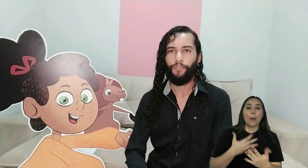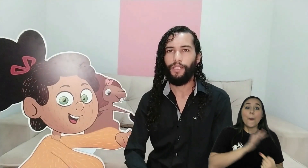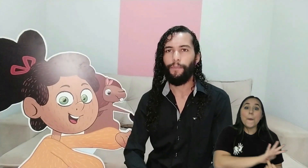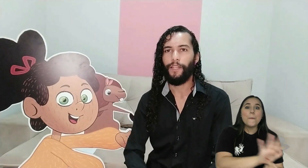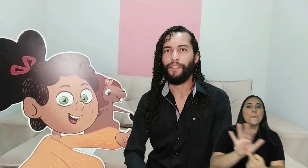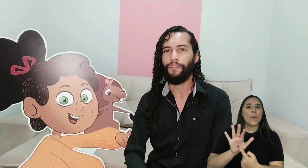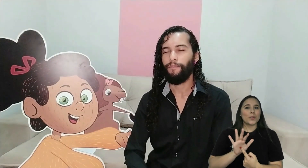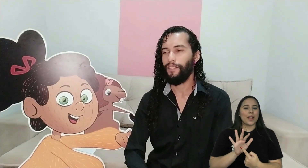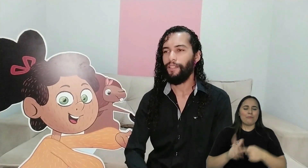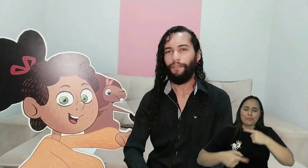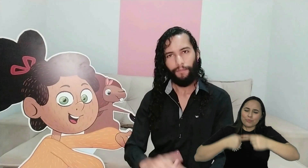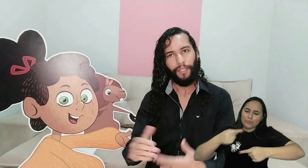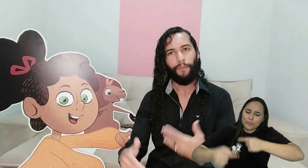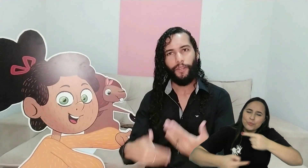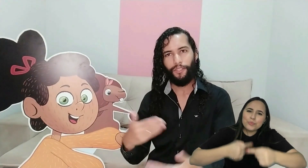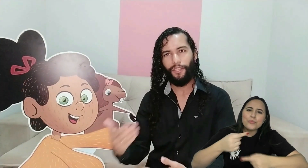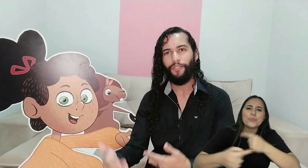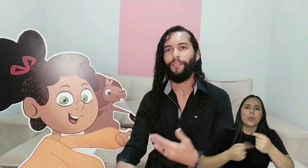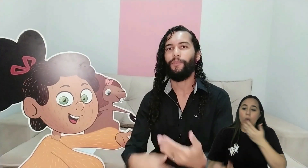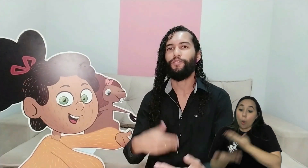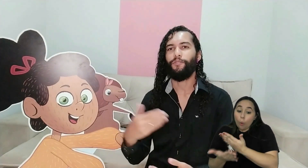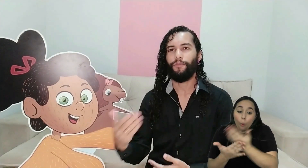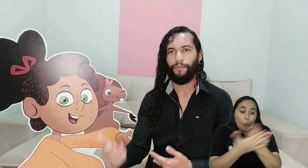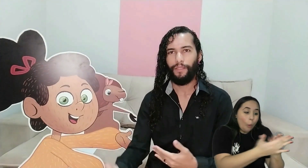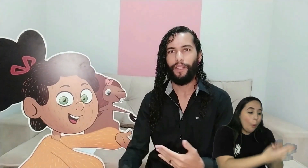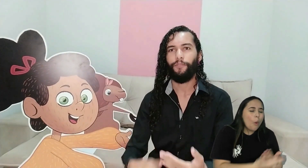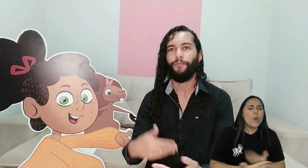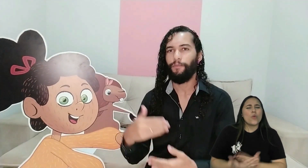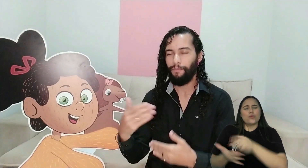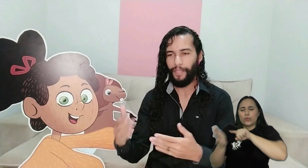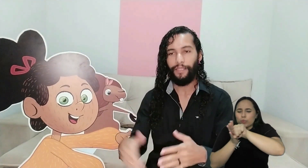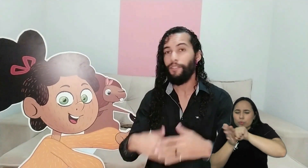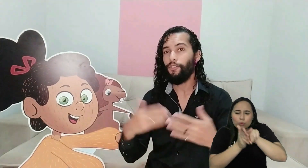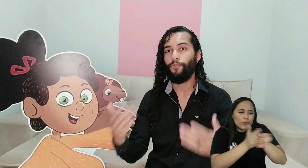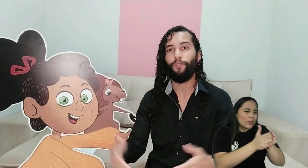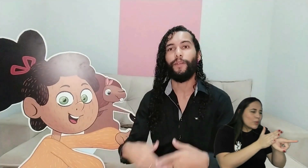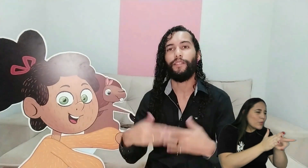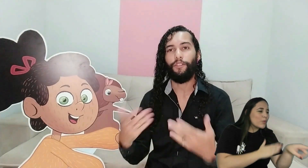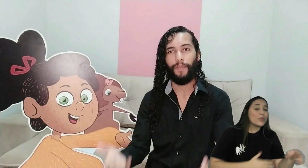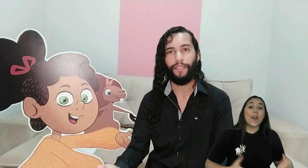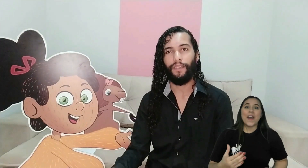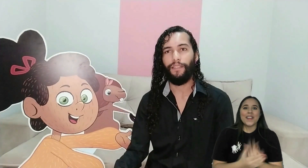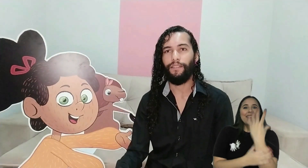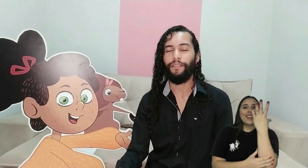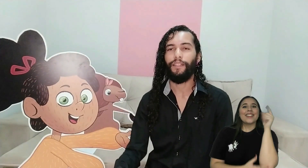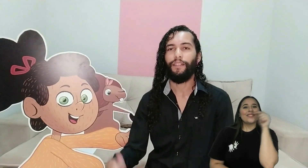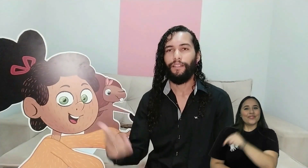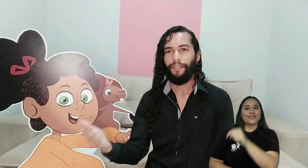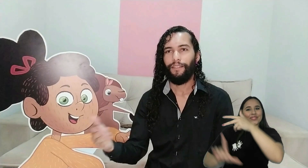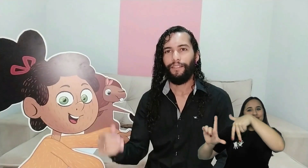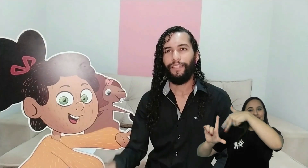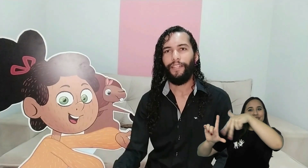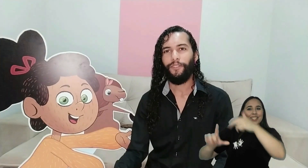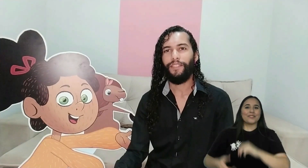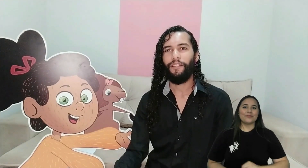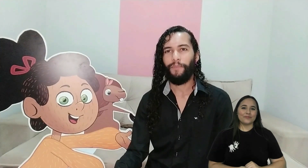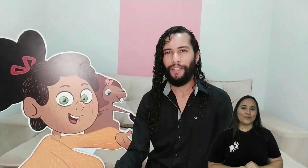ensino de Libras. E depois disso, depois de bastante estudo, bastante pesquisa, criei o desenho